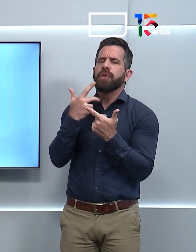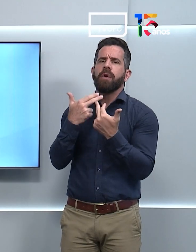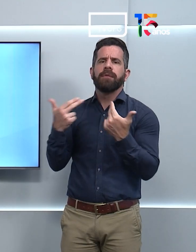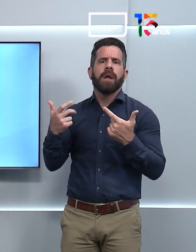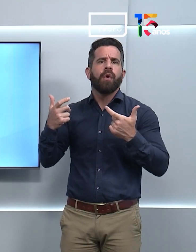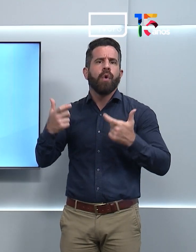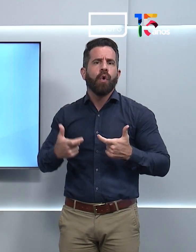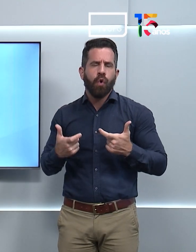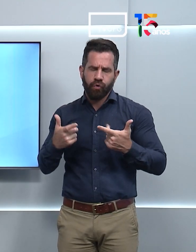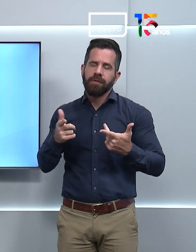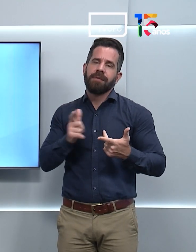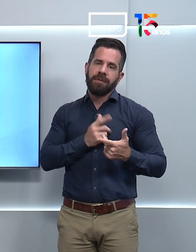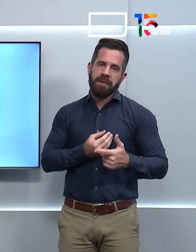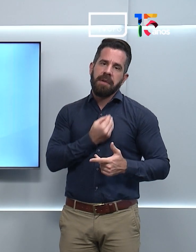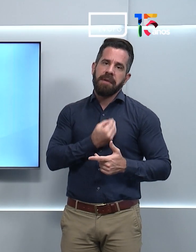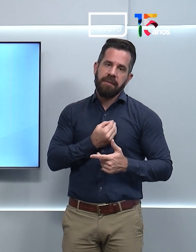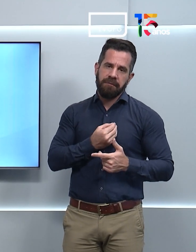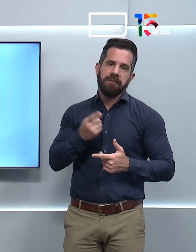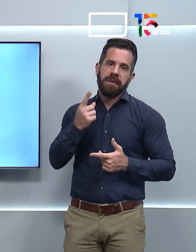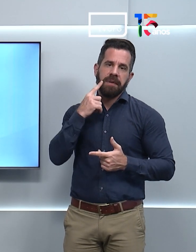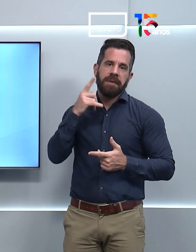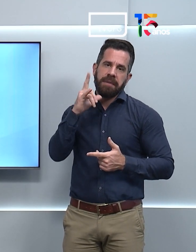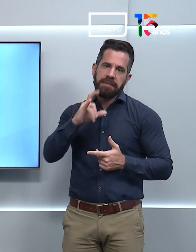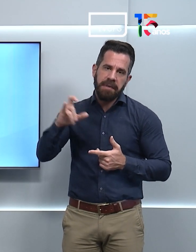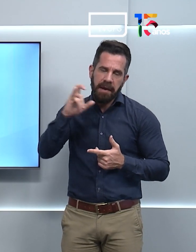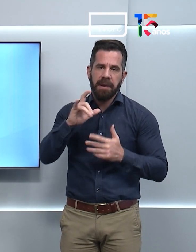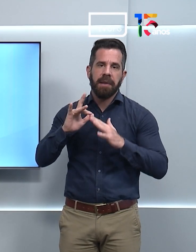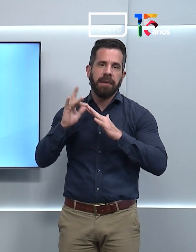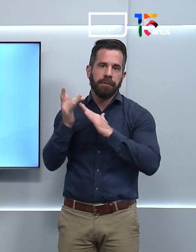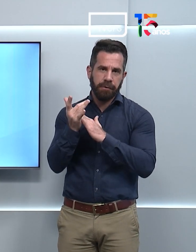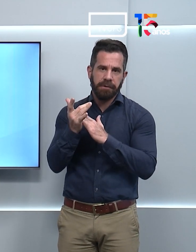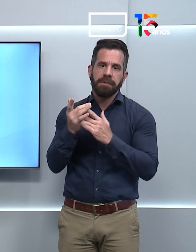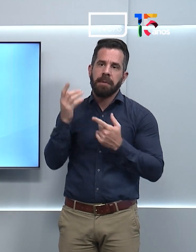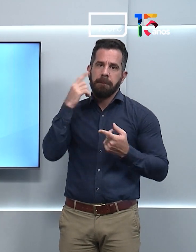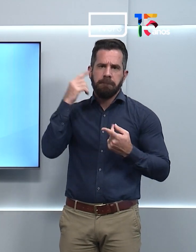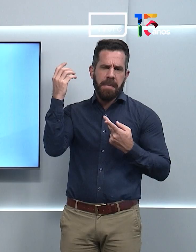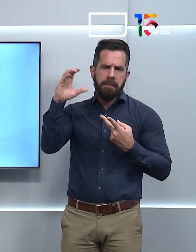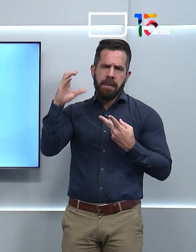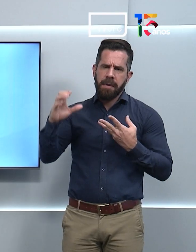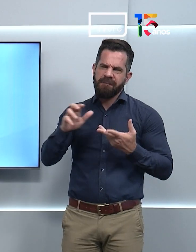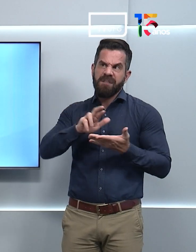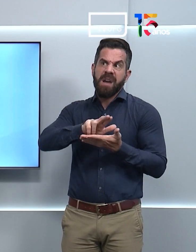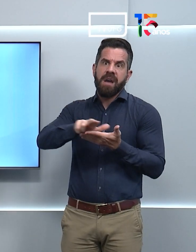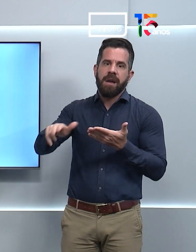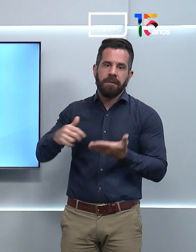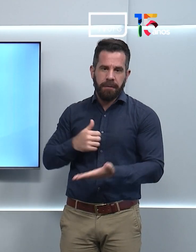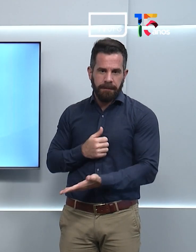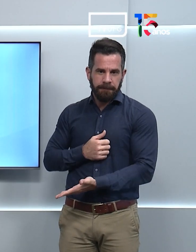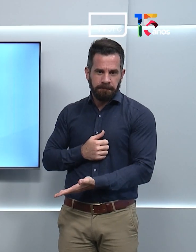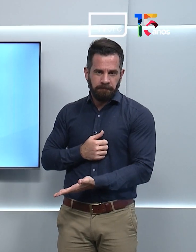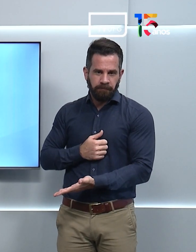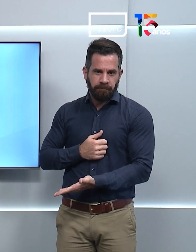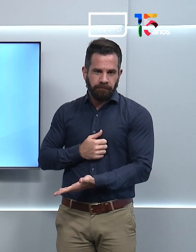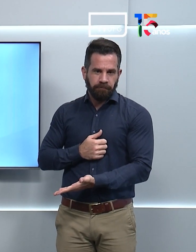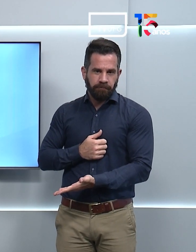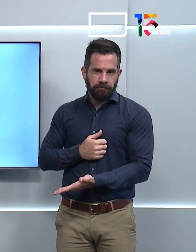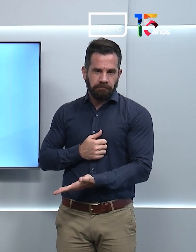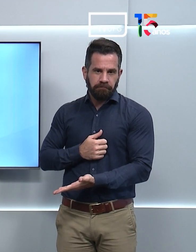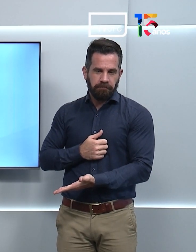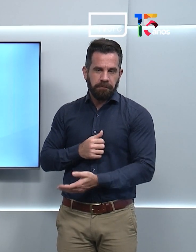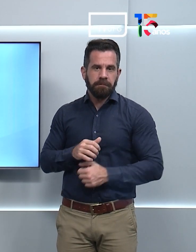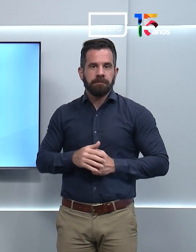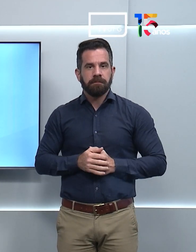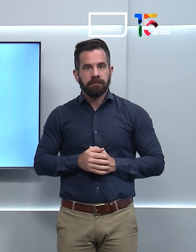novidades da TV UFG nos nossos perfis nas redes sociais. Aqui a gente tem Instagram, Facebook, YouTube, TikTok,